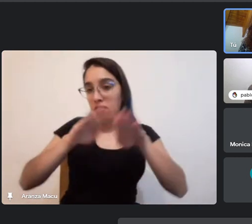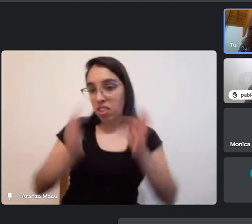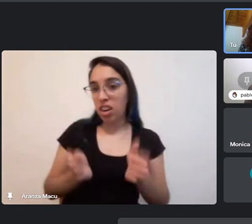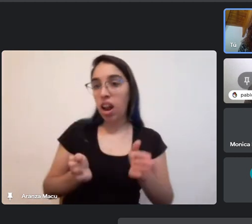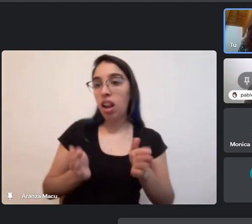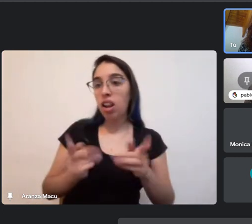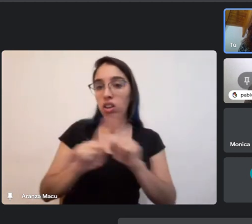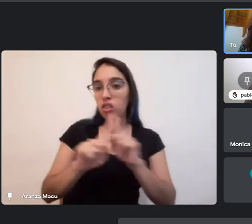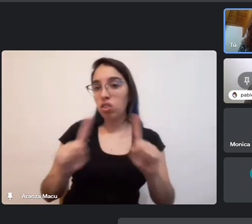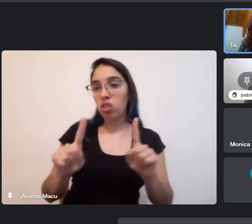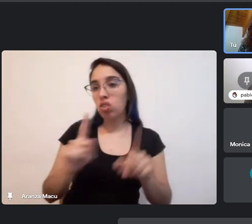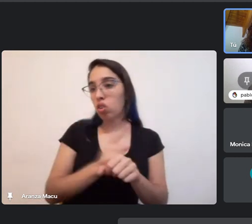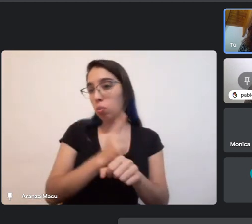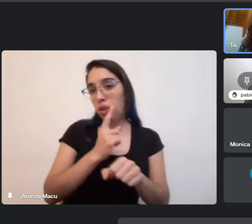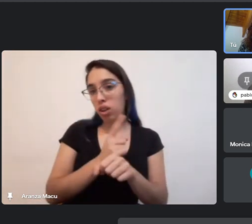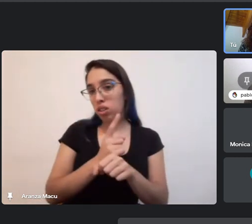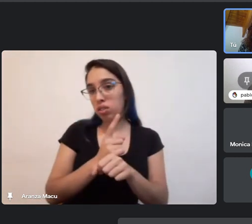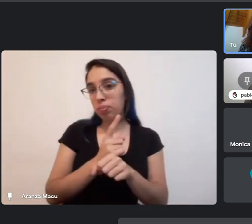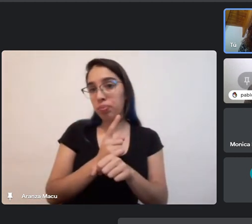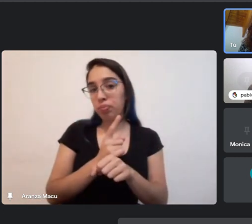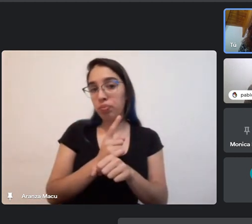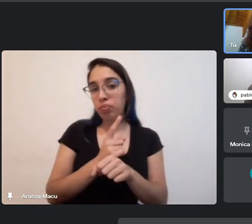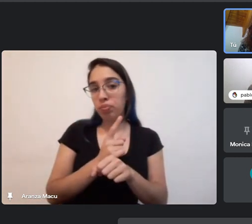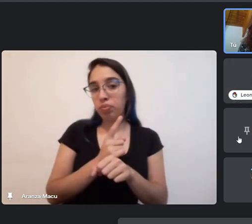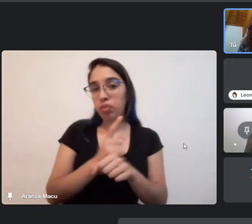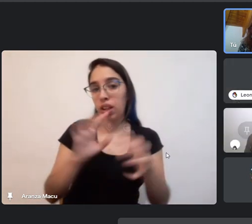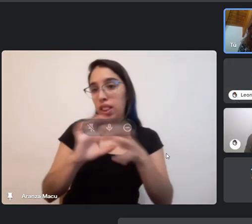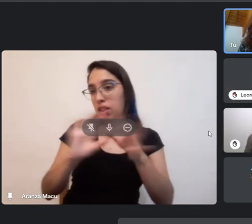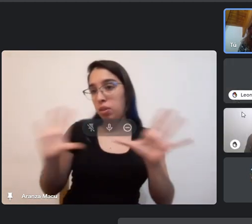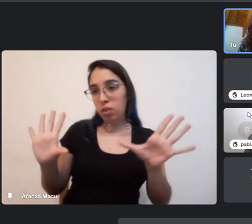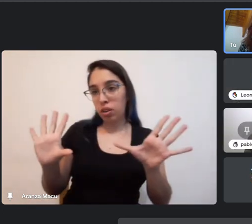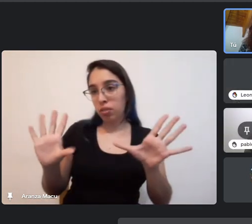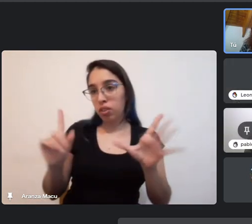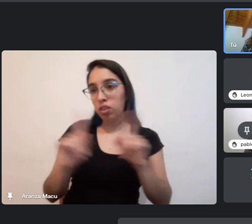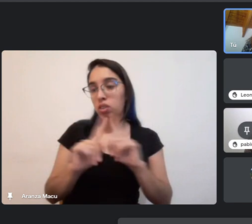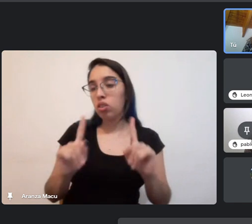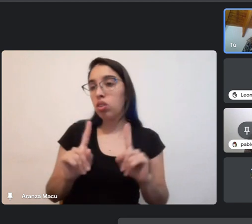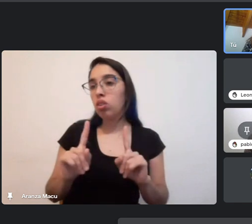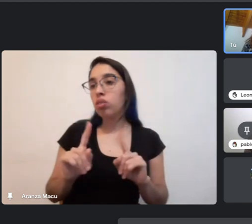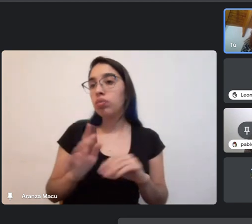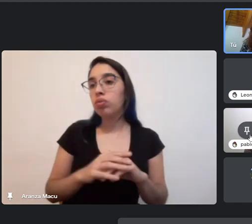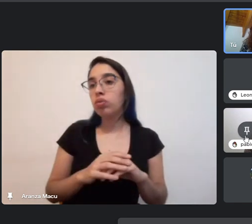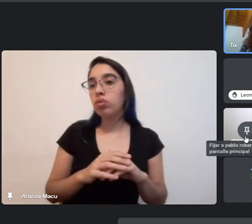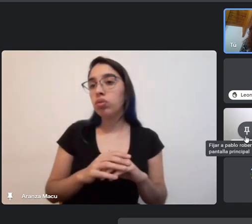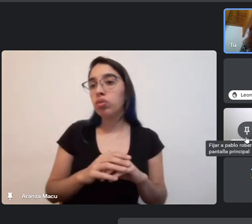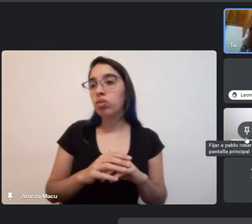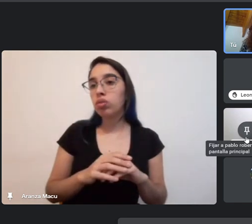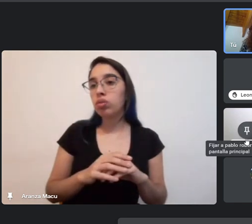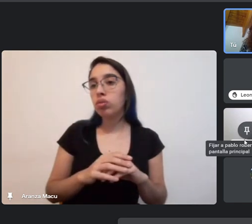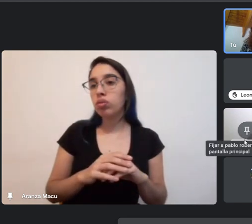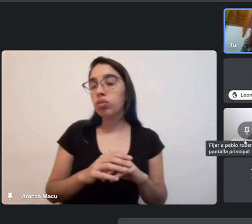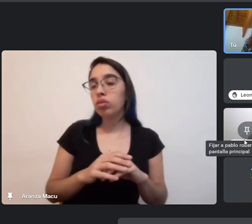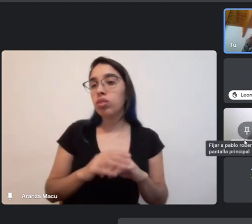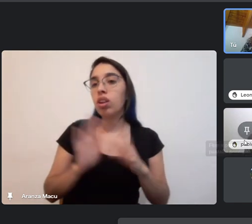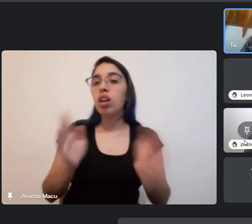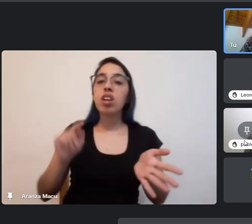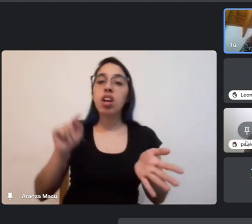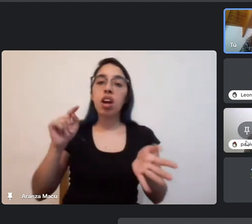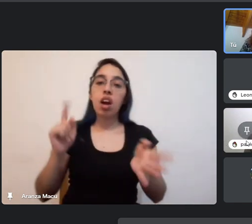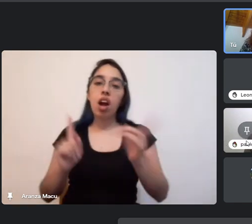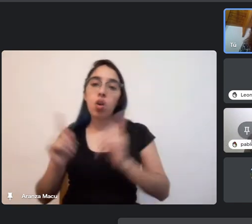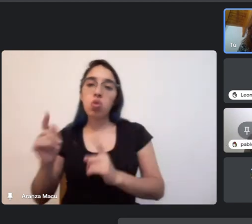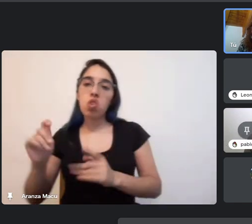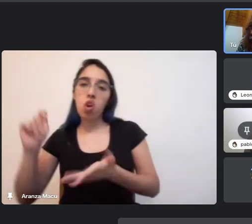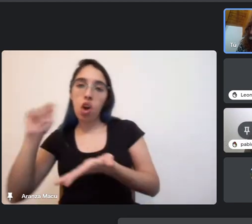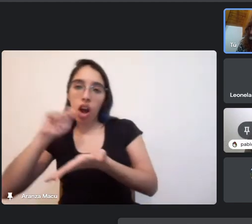Creo que no les permiten. No sé quién, no, yo, o sea, el que se anote en el final no puede rendir el final